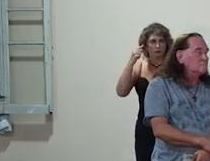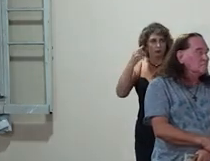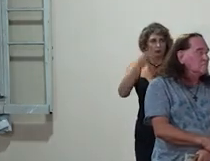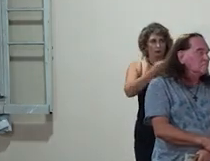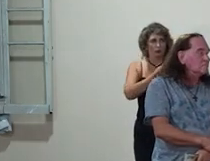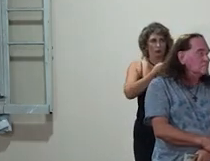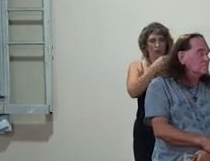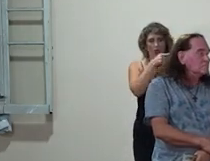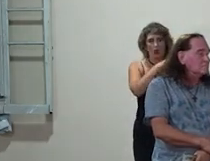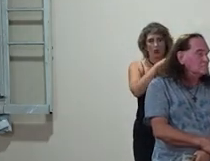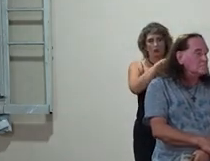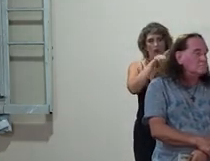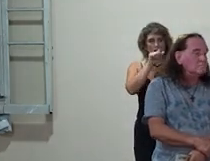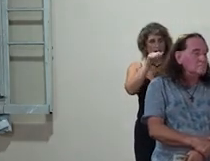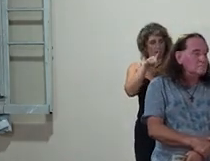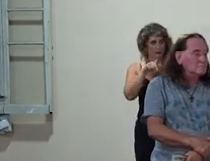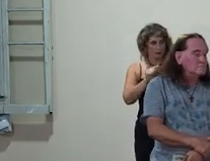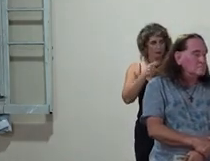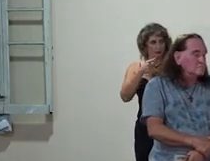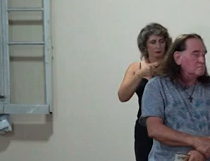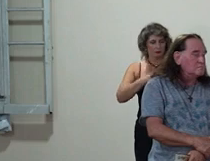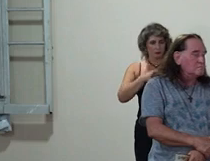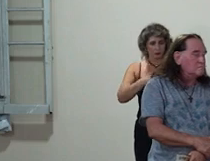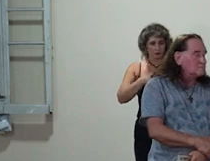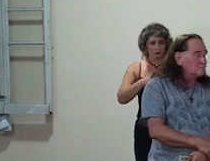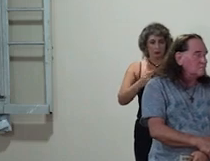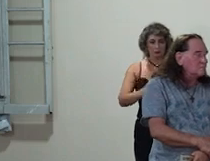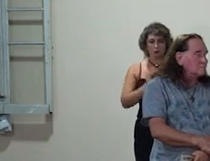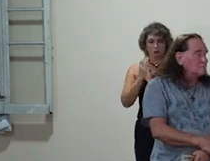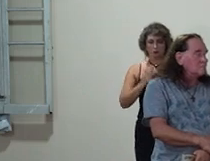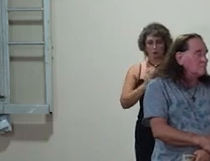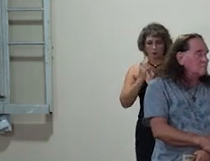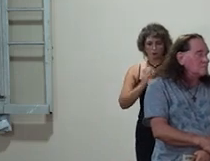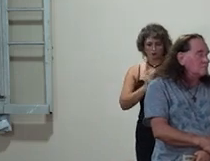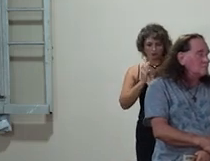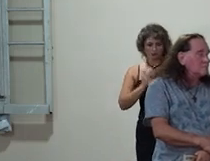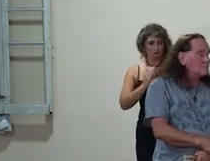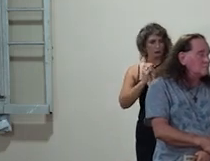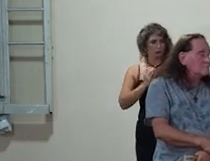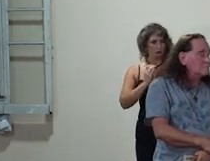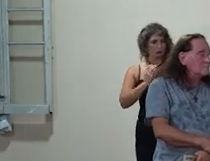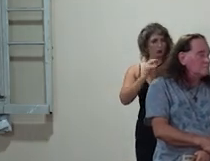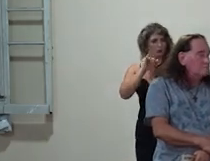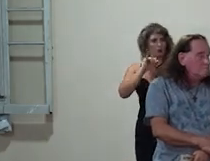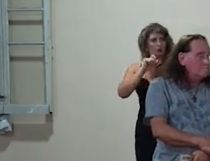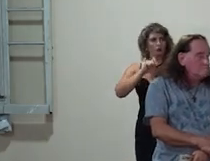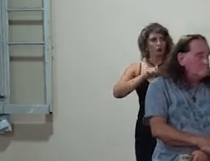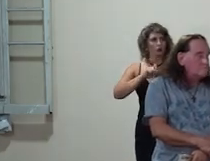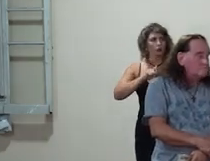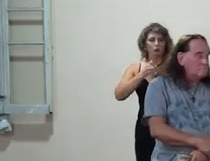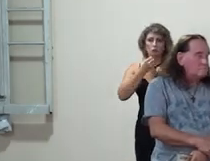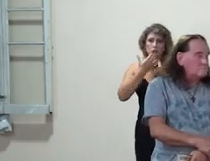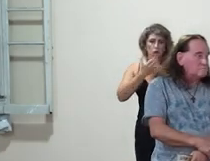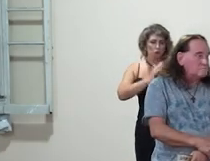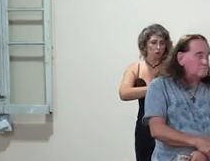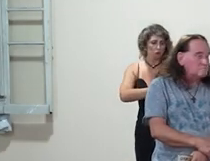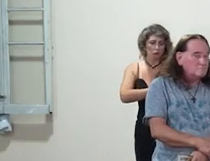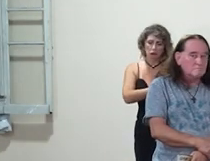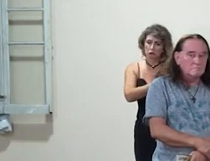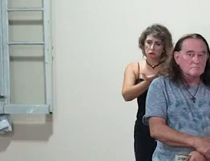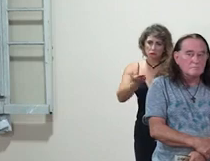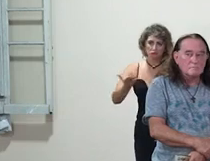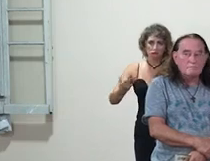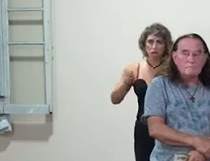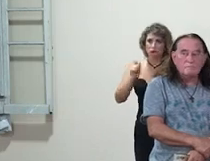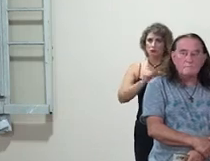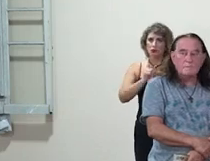Lapa para receber orientação, o que eu fiz de bom coração, como farei